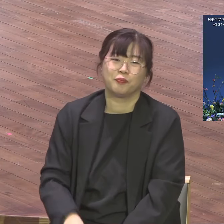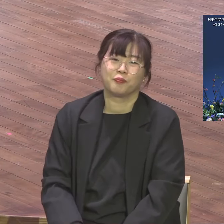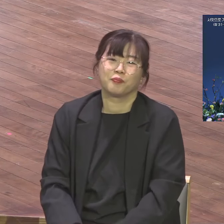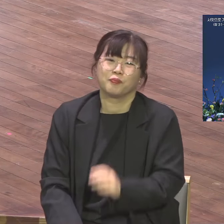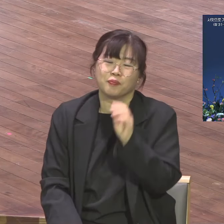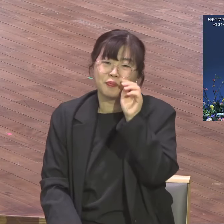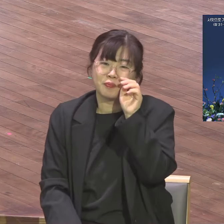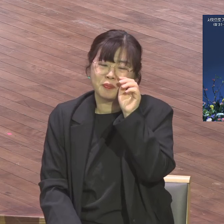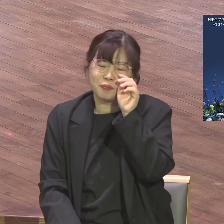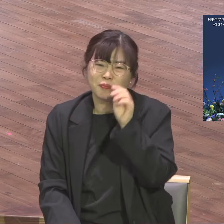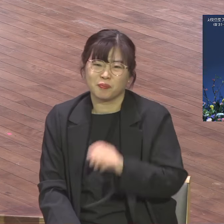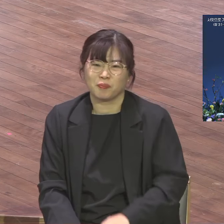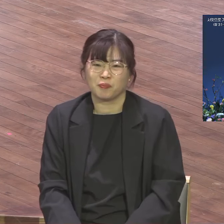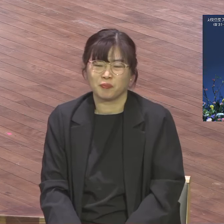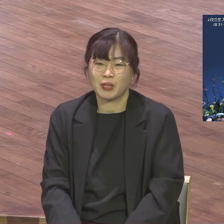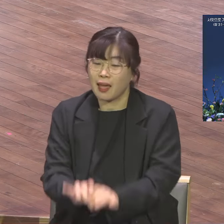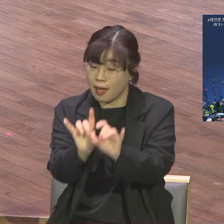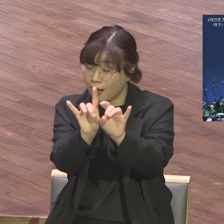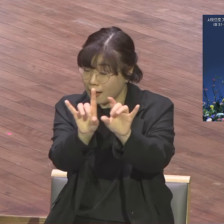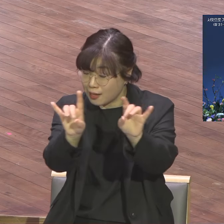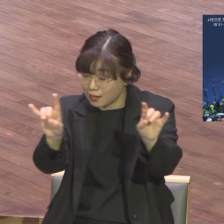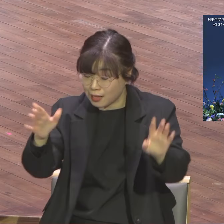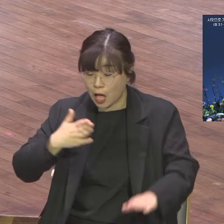주역으로 서게 되기를 정말 축복합니다.